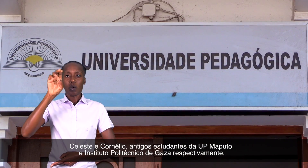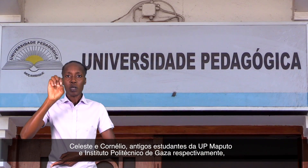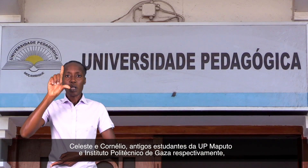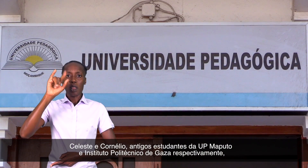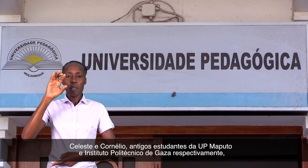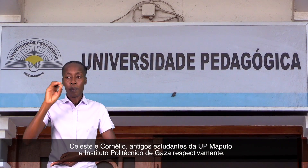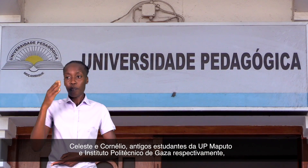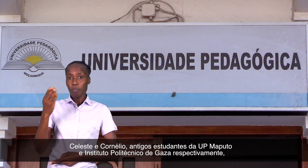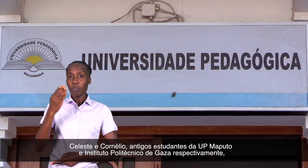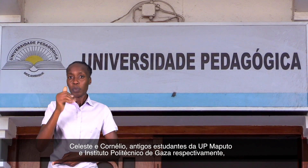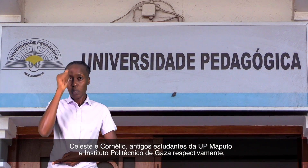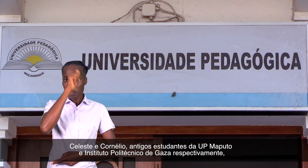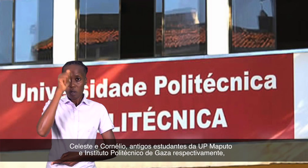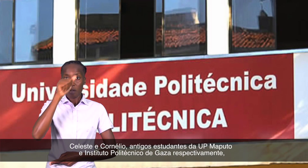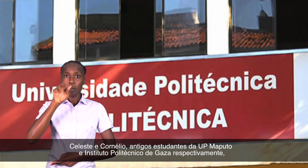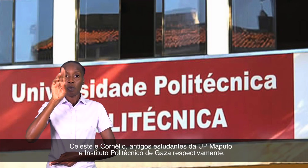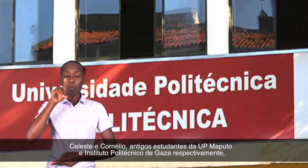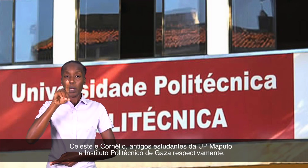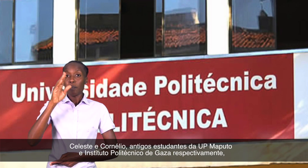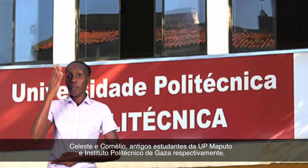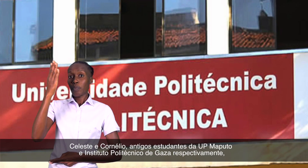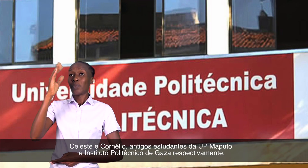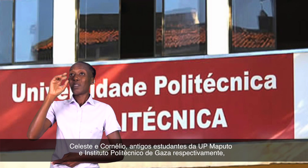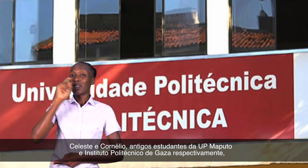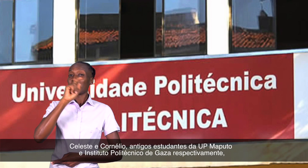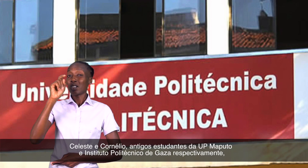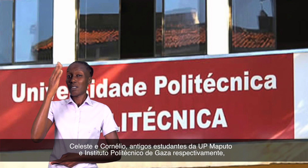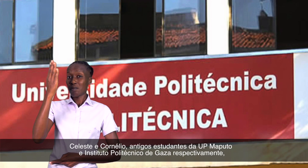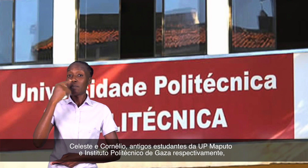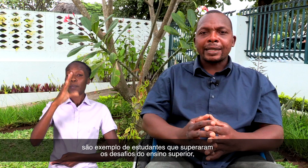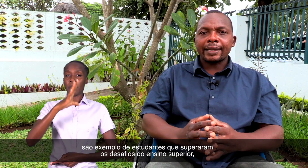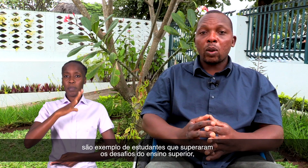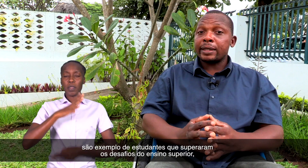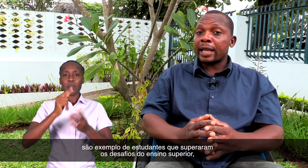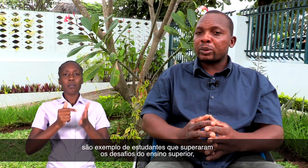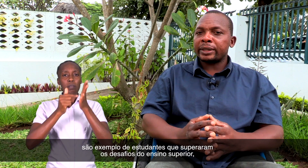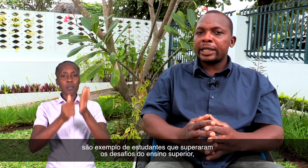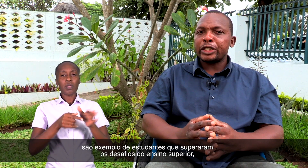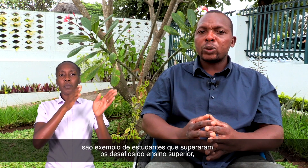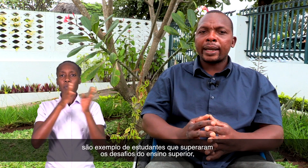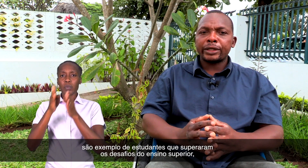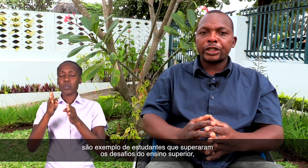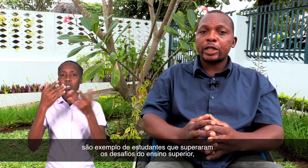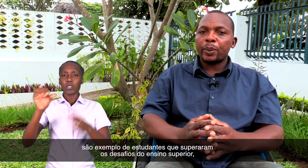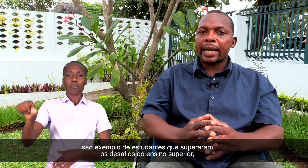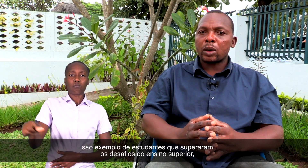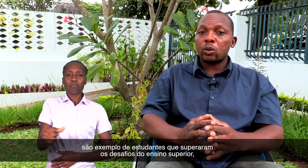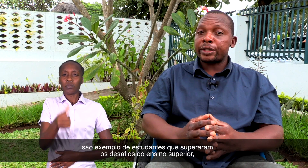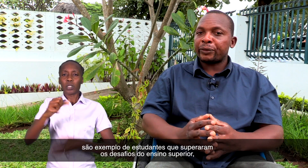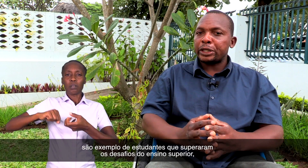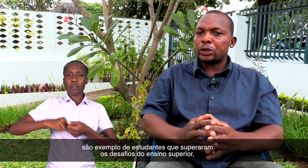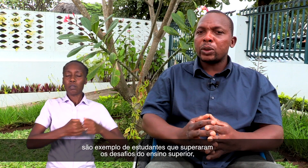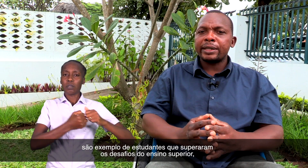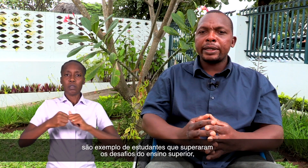Universidade Pedagógica e do Instituto Politécnico de Gaza, respectivamente, são exemplo de estudantes que superaram